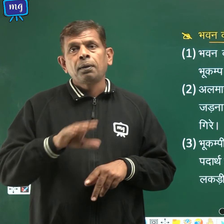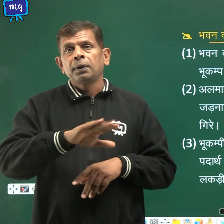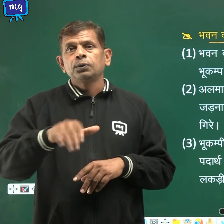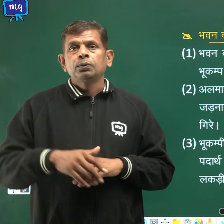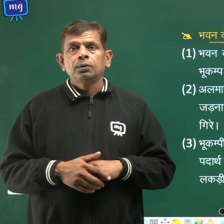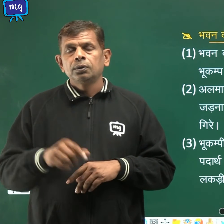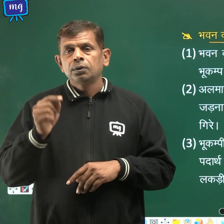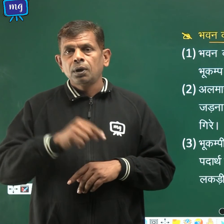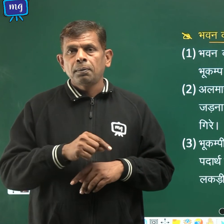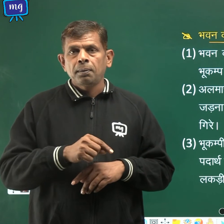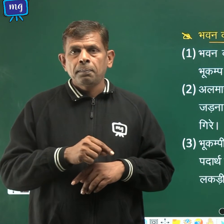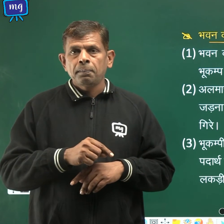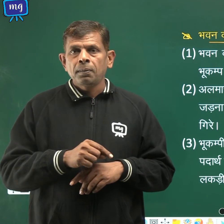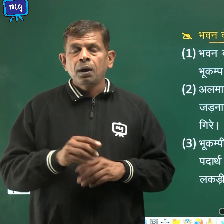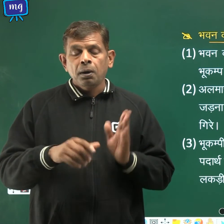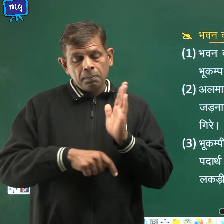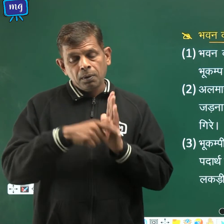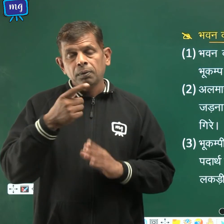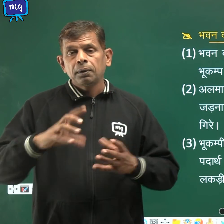बच्चों, जब हम भवन बनाते हैं